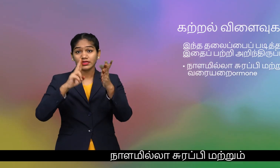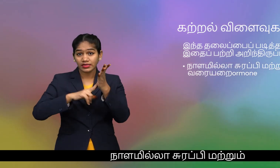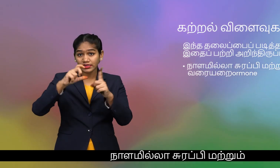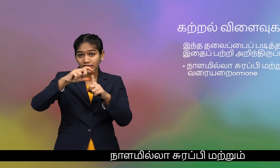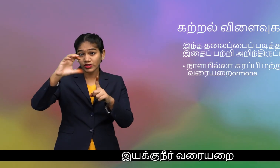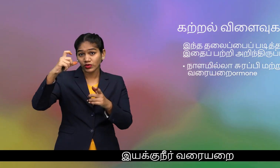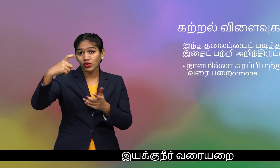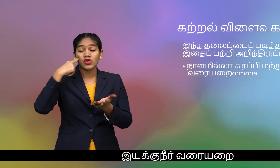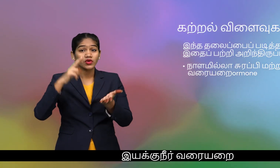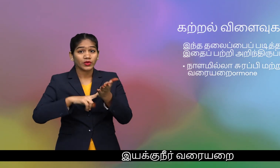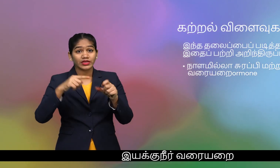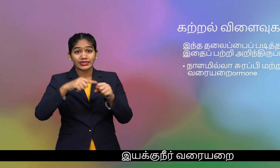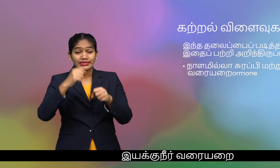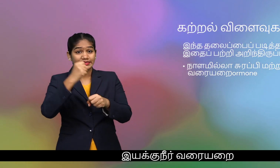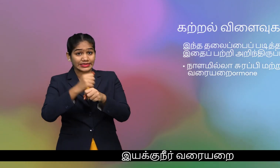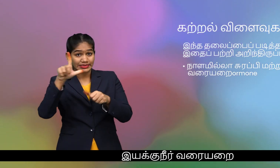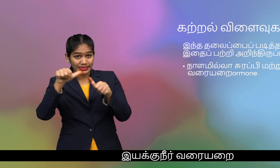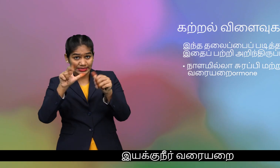மற்றும் இயக்குநீர் வரையறை.